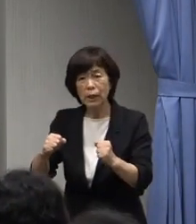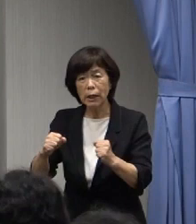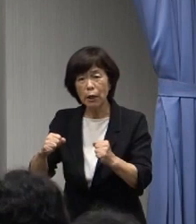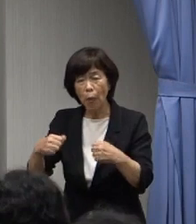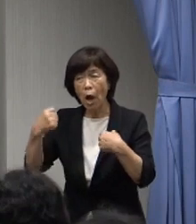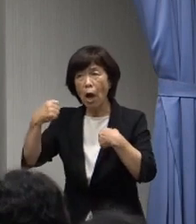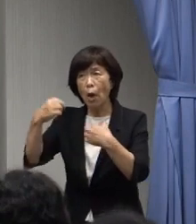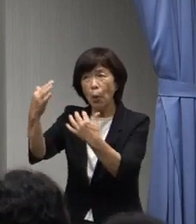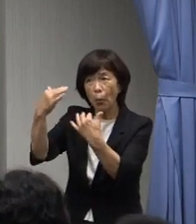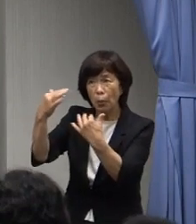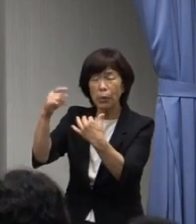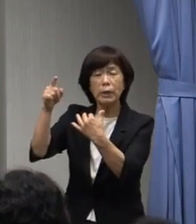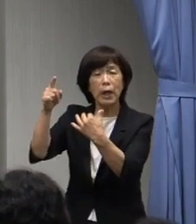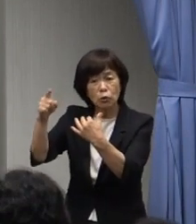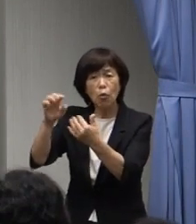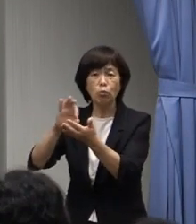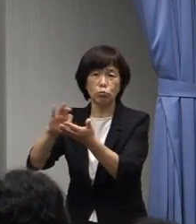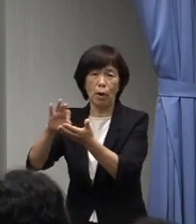そして